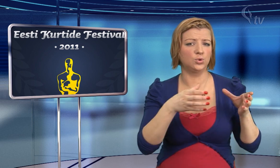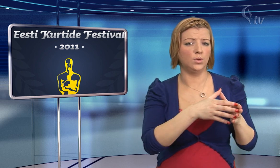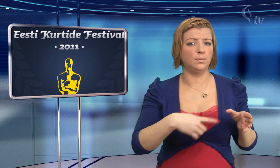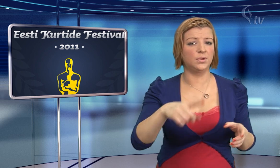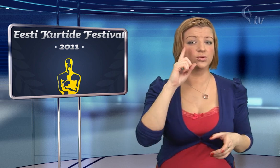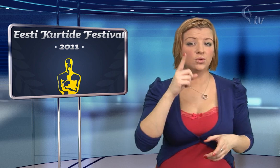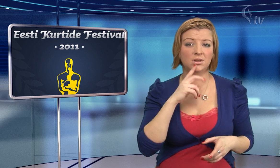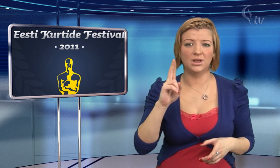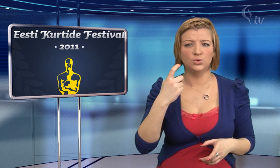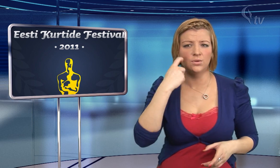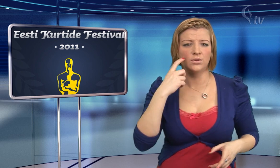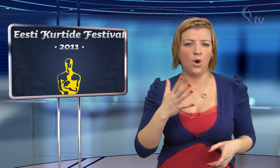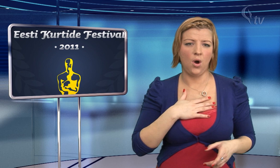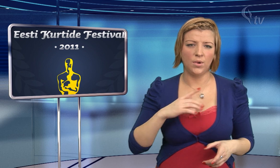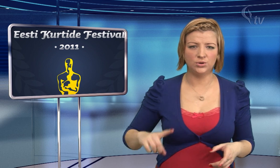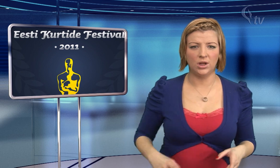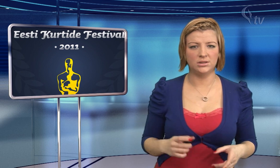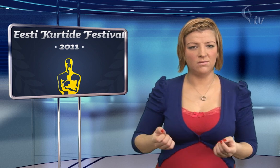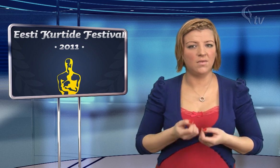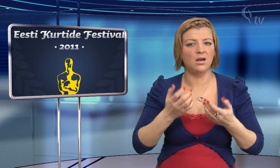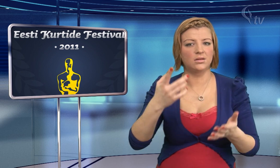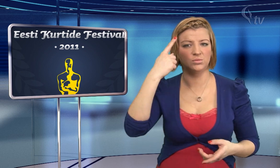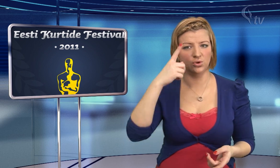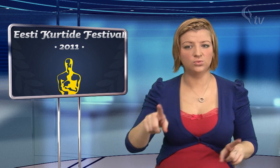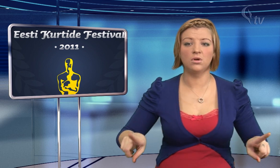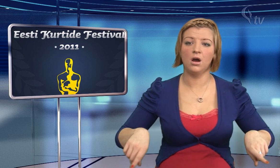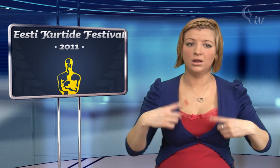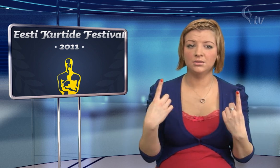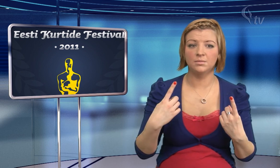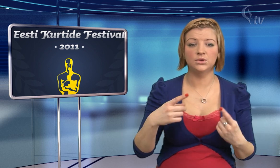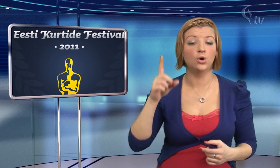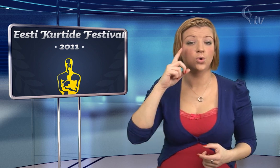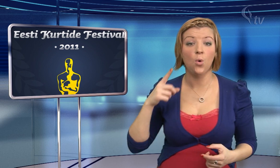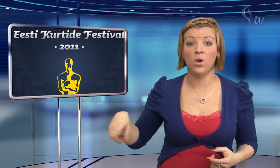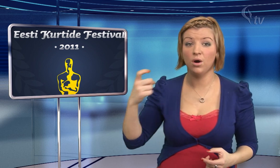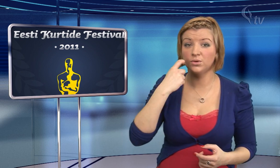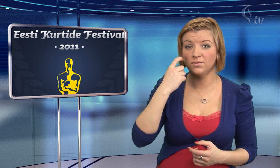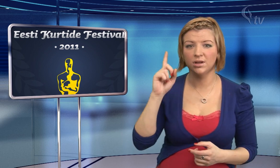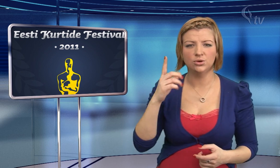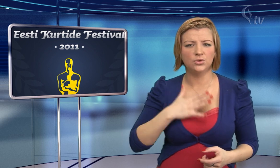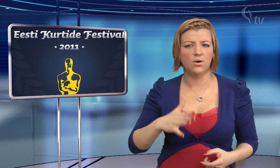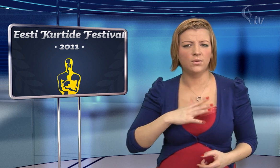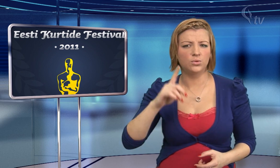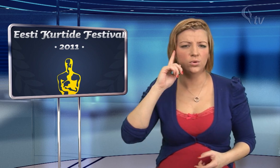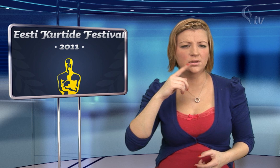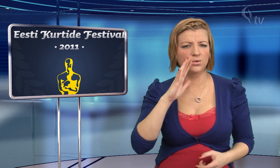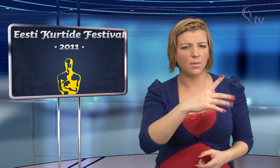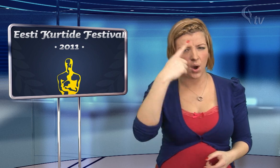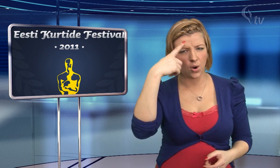Sihtgrupiks olid kurdid, kes olid huvitatud enda sotsiaalse väljendamisoskuse arendamisest läbi kunsti, ja kuuljad huvilised,